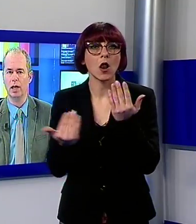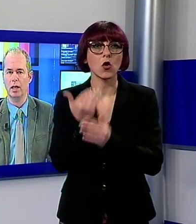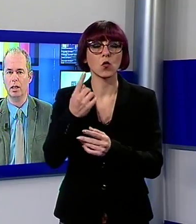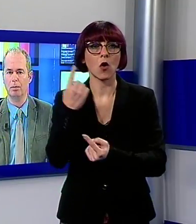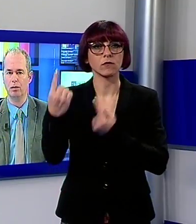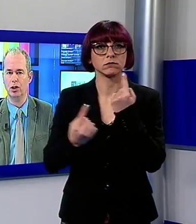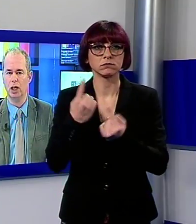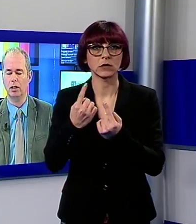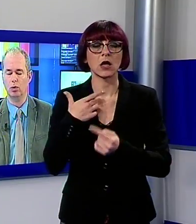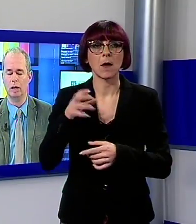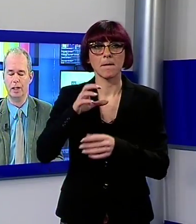in provincia di Lucca. Vediamo.